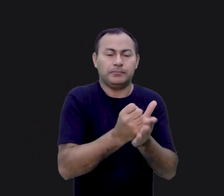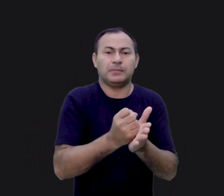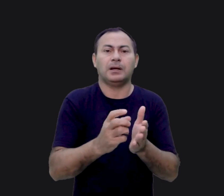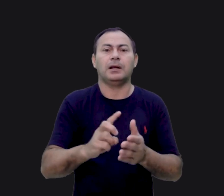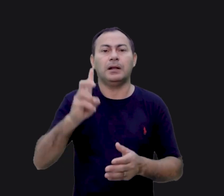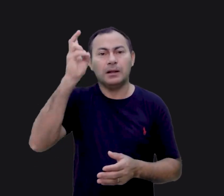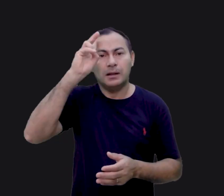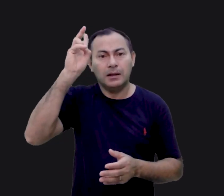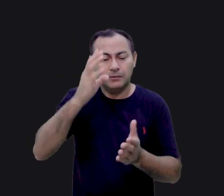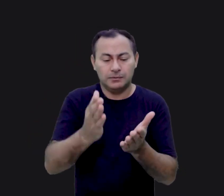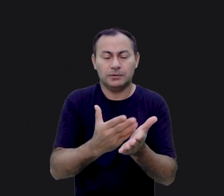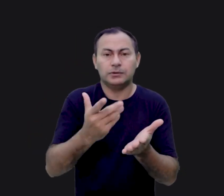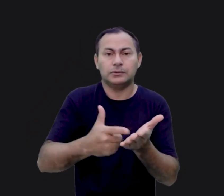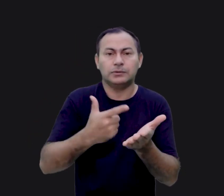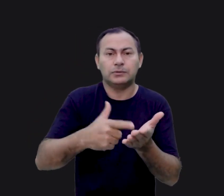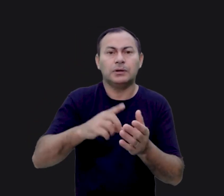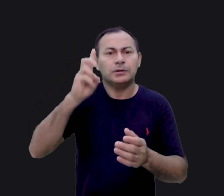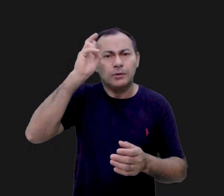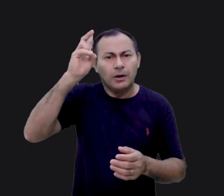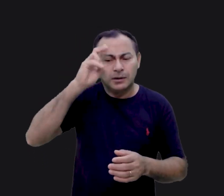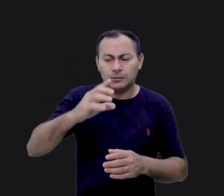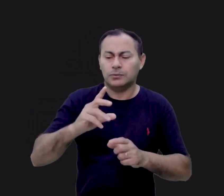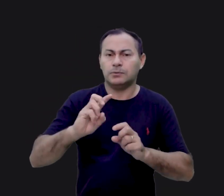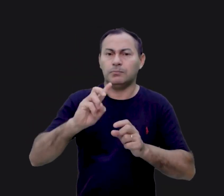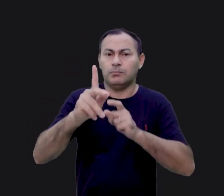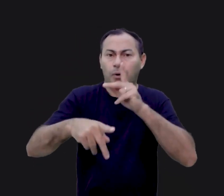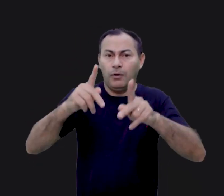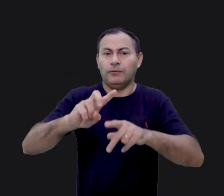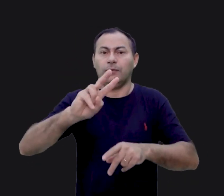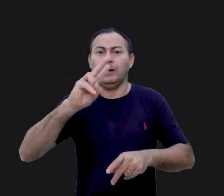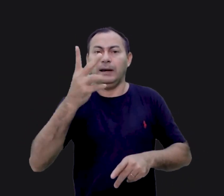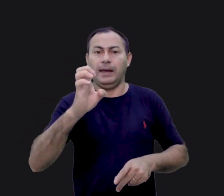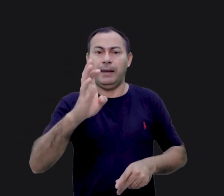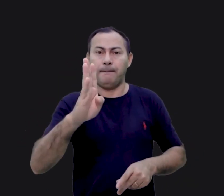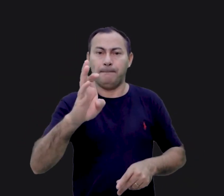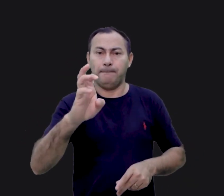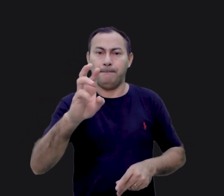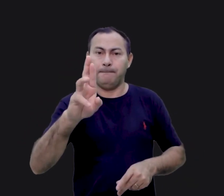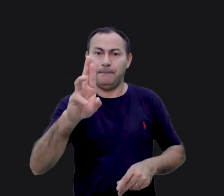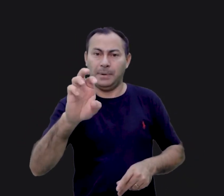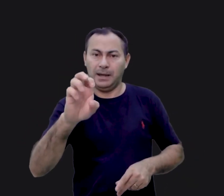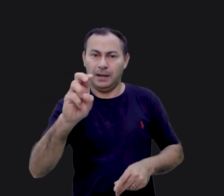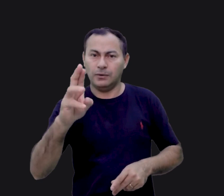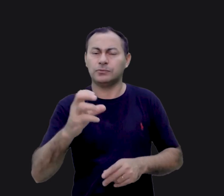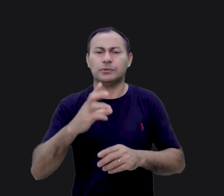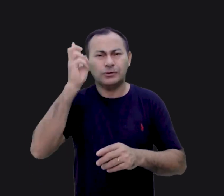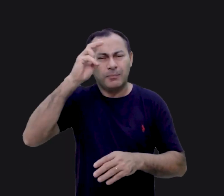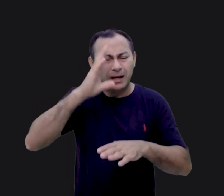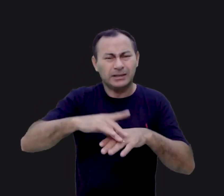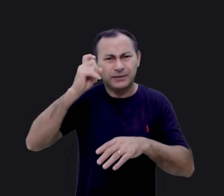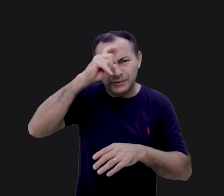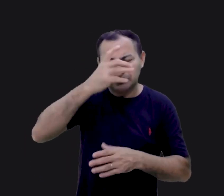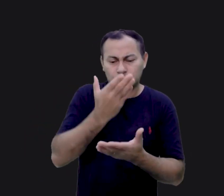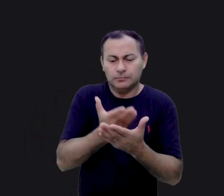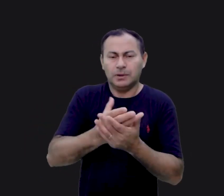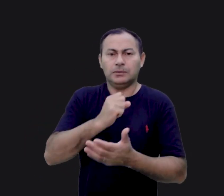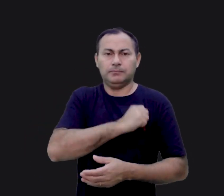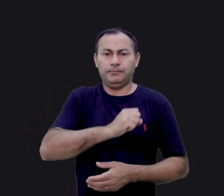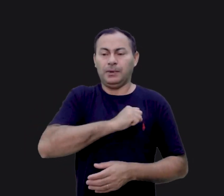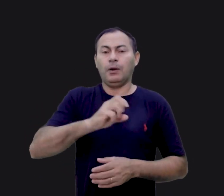livros da História dos Hebreus essa é uma matéria muito extensa e uma das mais difíceis que estudamos no seminários ou